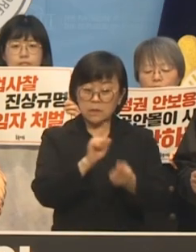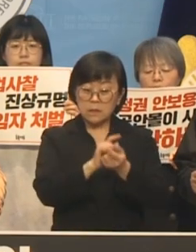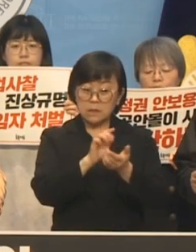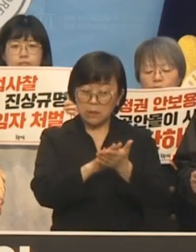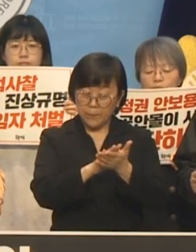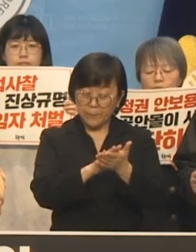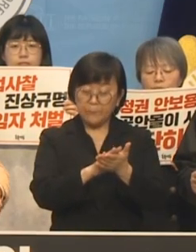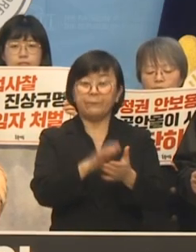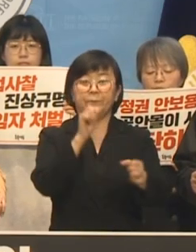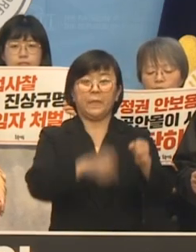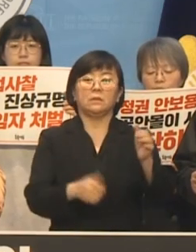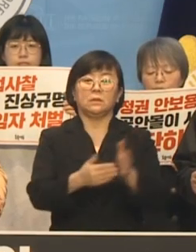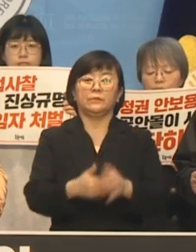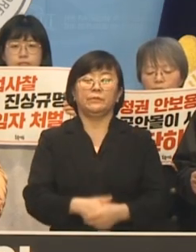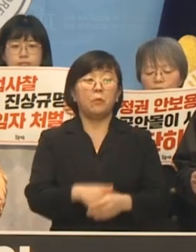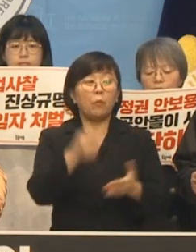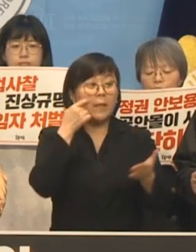확보되었습니다.